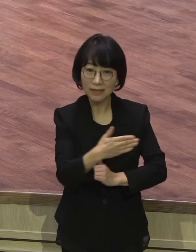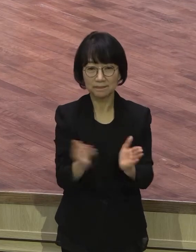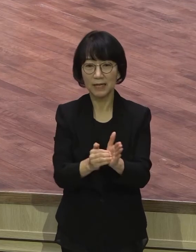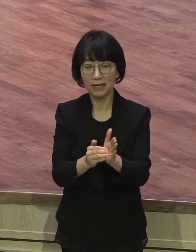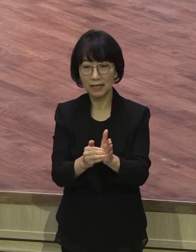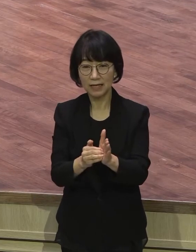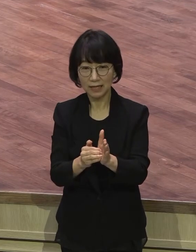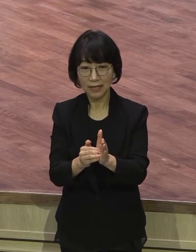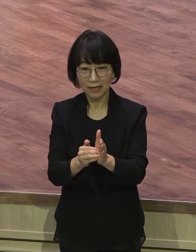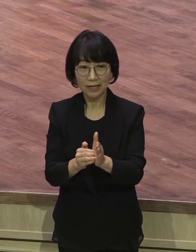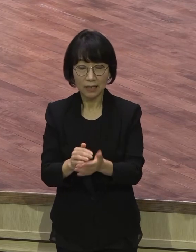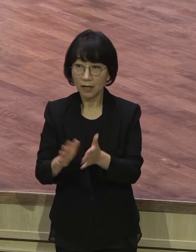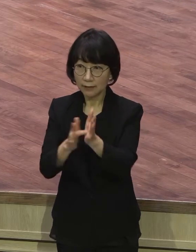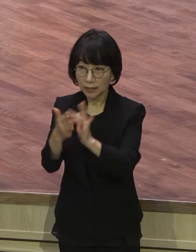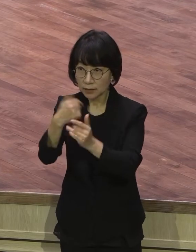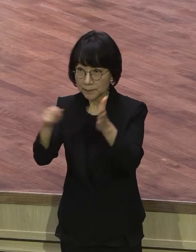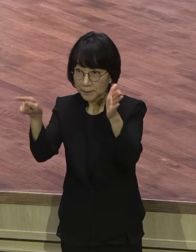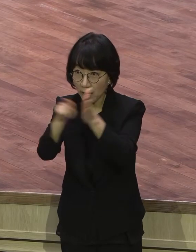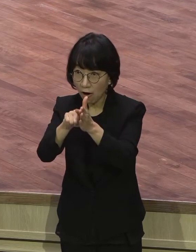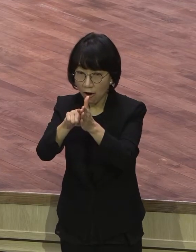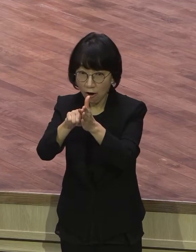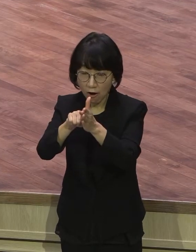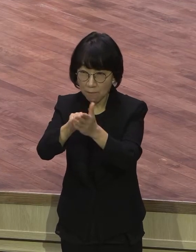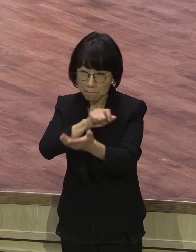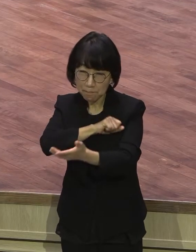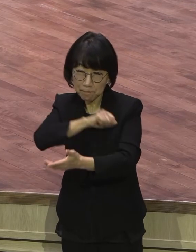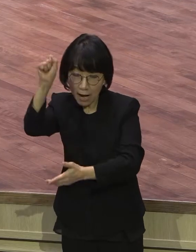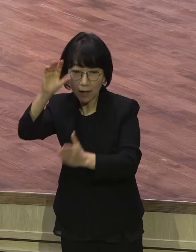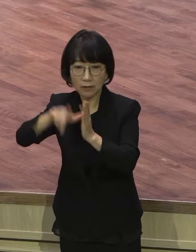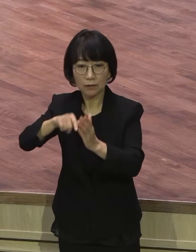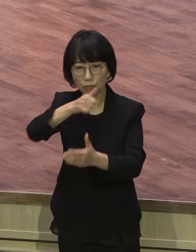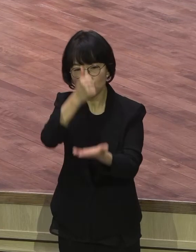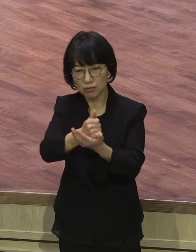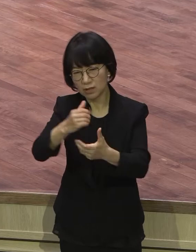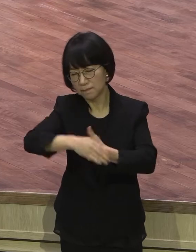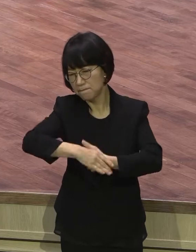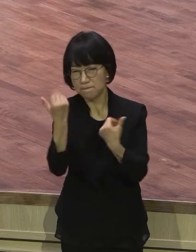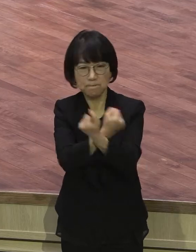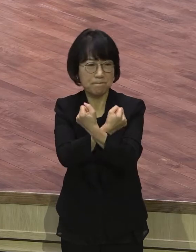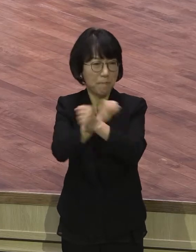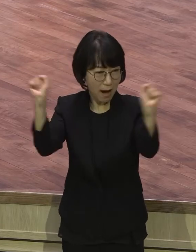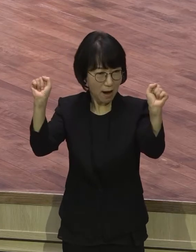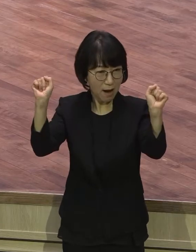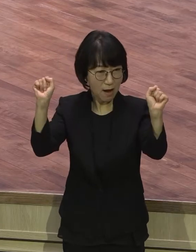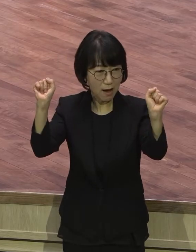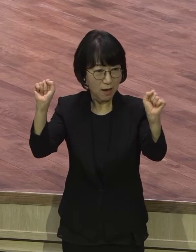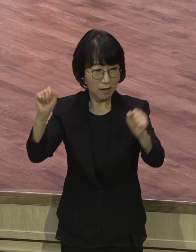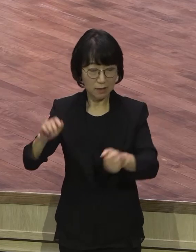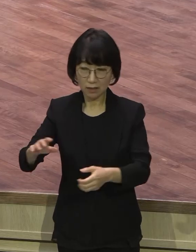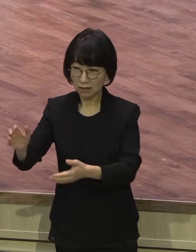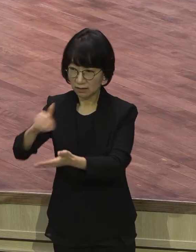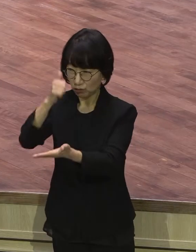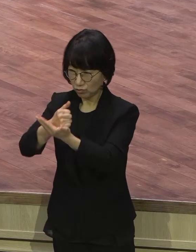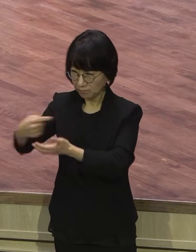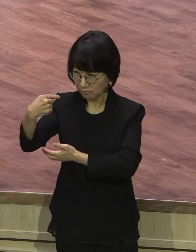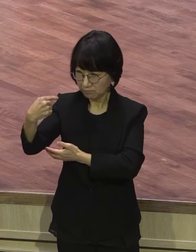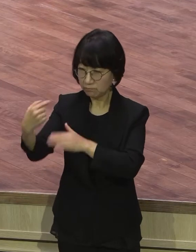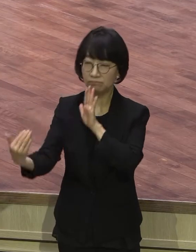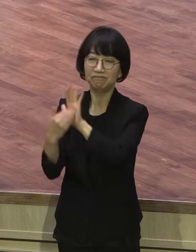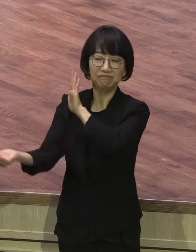깨끗하게 해결했어요. 예수님의 순간에 죄에서 해방되었어요. 이걸 잘 몰라. 그러니까 계속해서 정죄의식에 빠져있다.